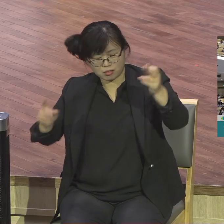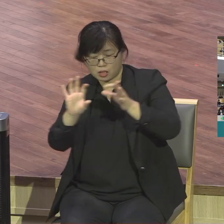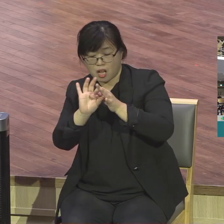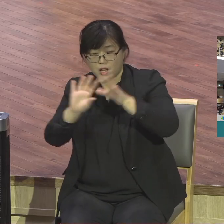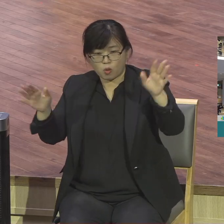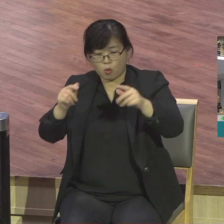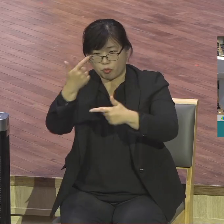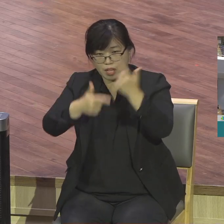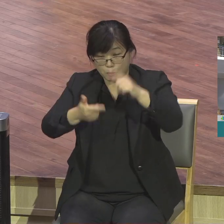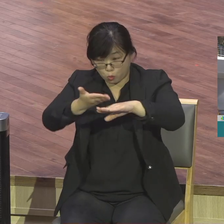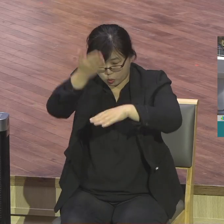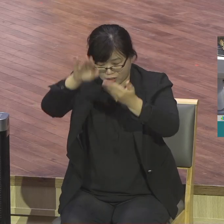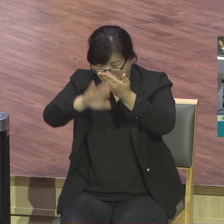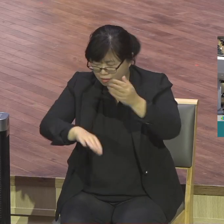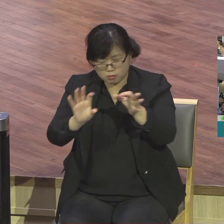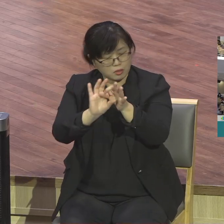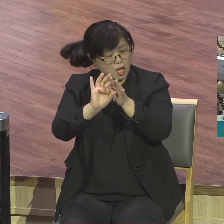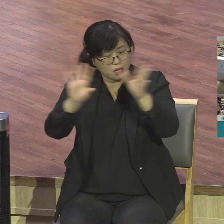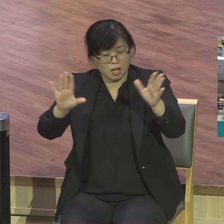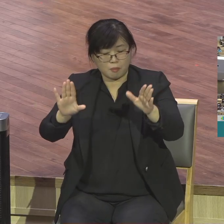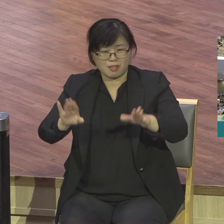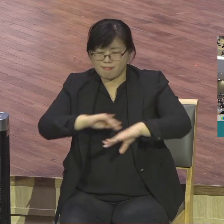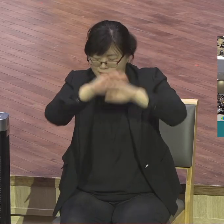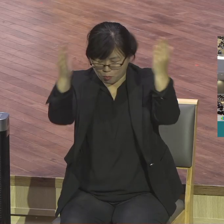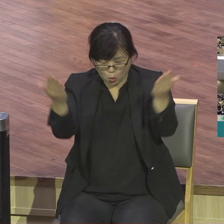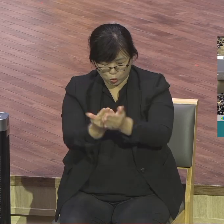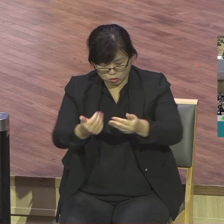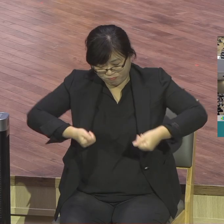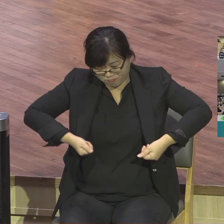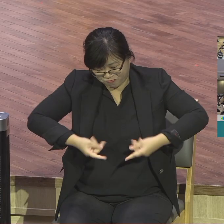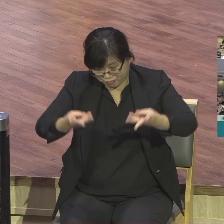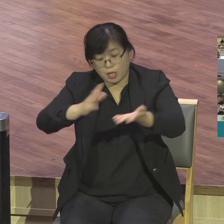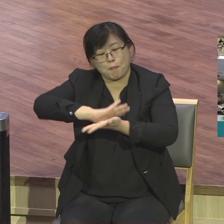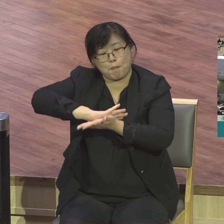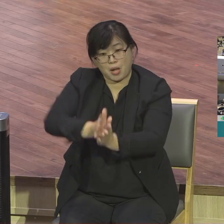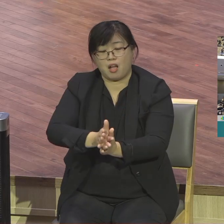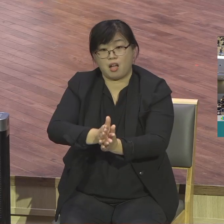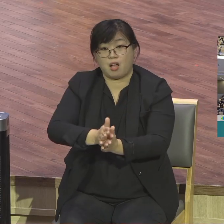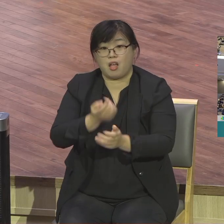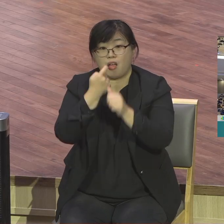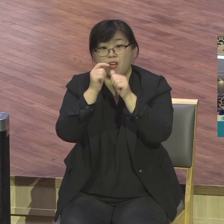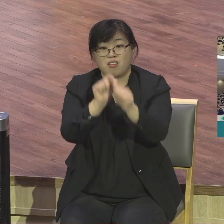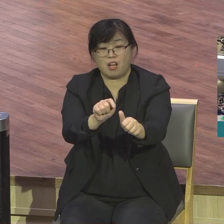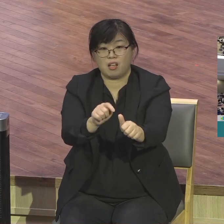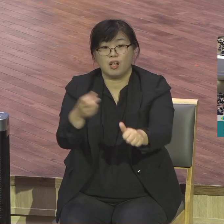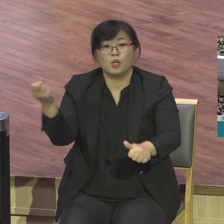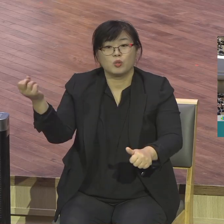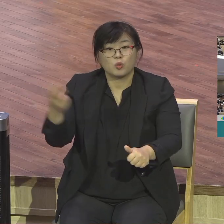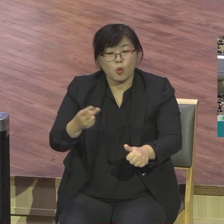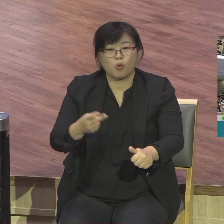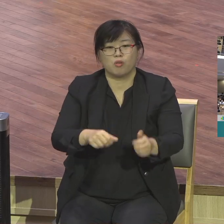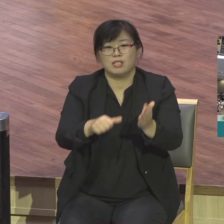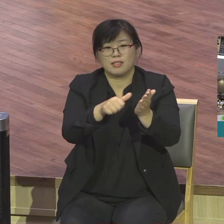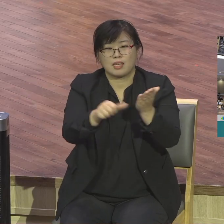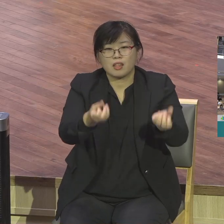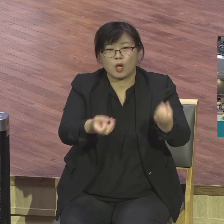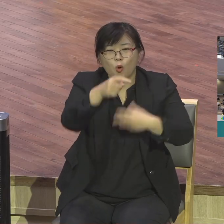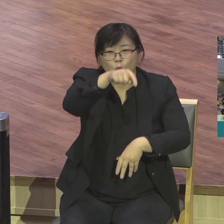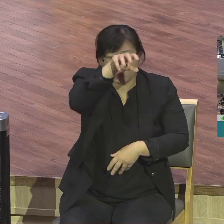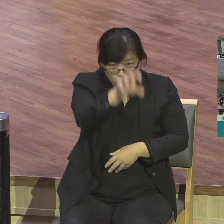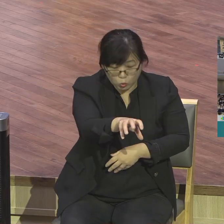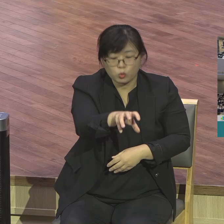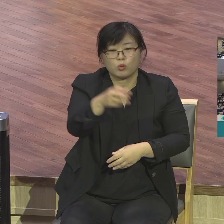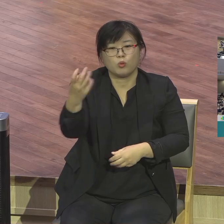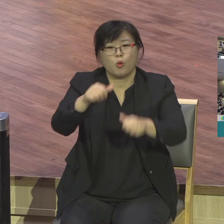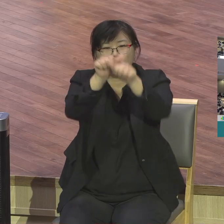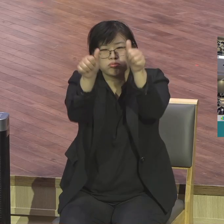그 모든 것을 너희가 마땅히 파멸하며 그 재단을 헐며 주상을 깨트리며 아세라상을 불사르고